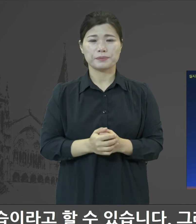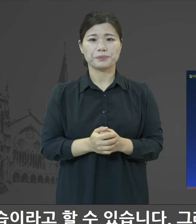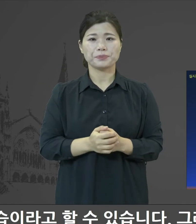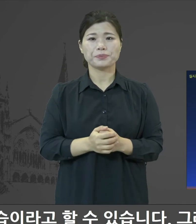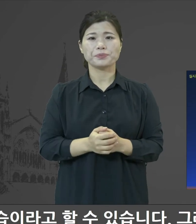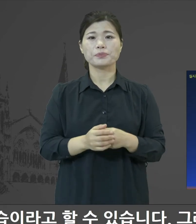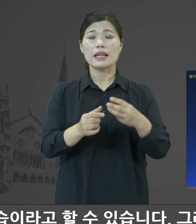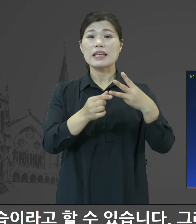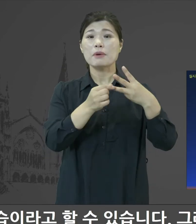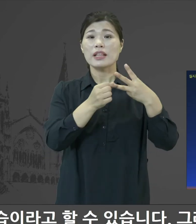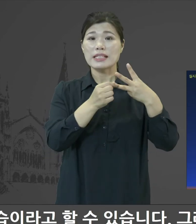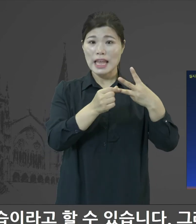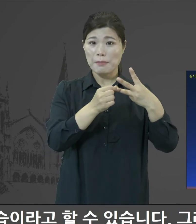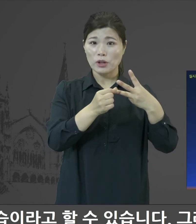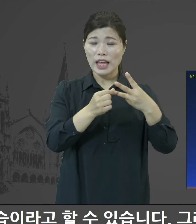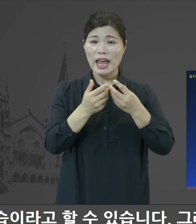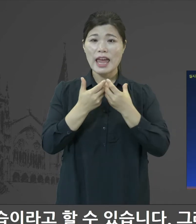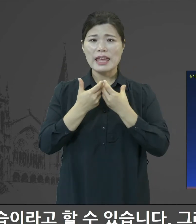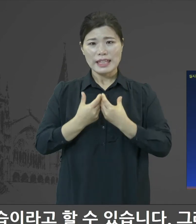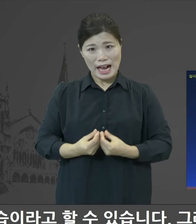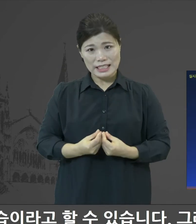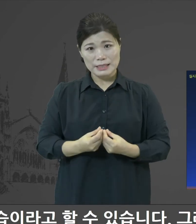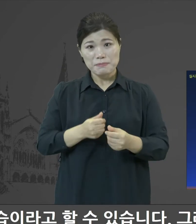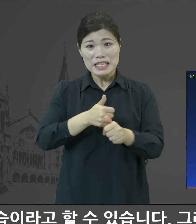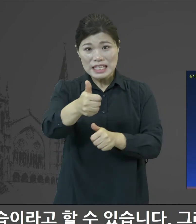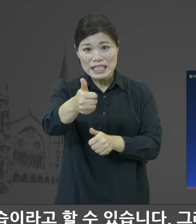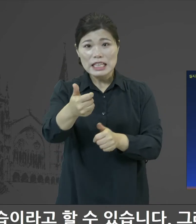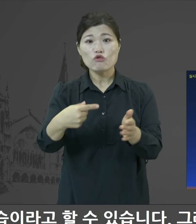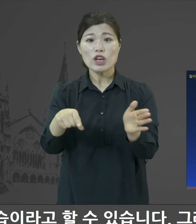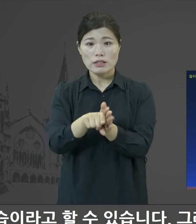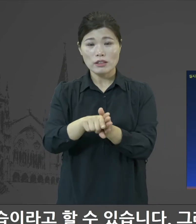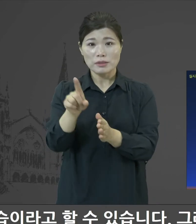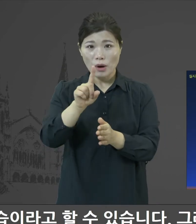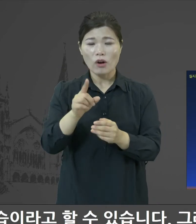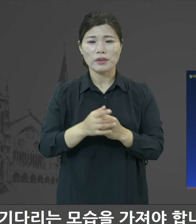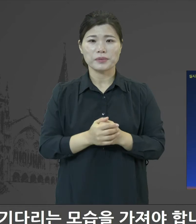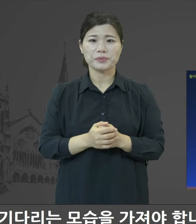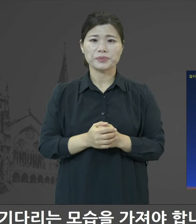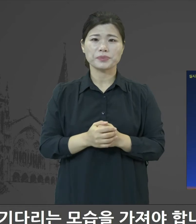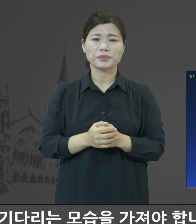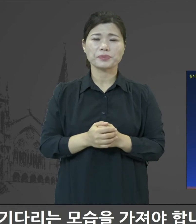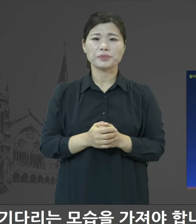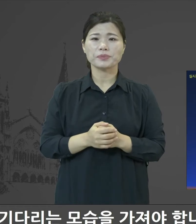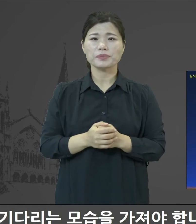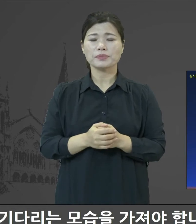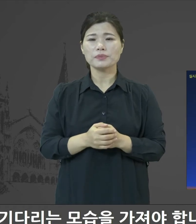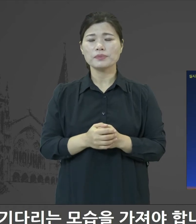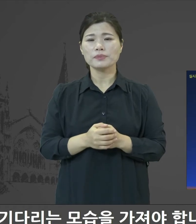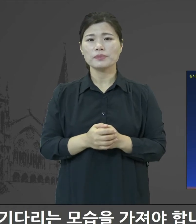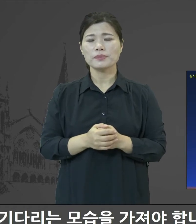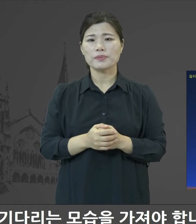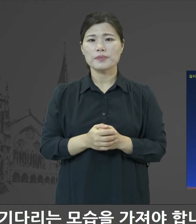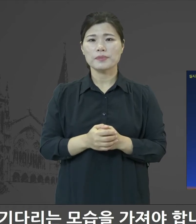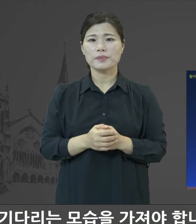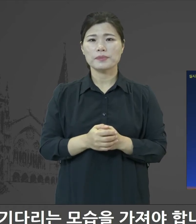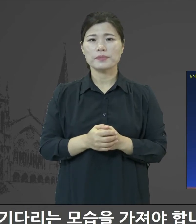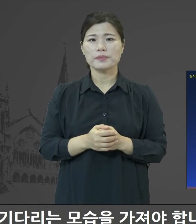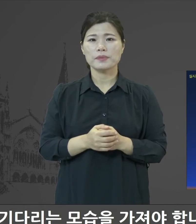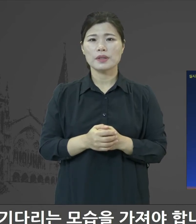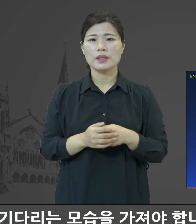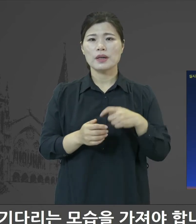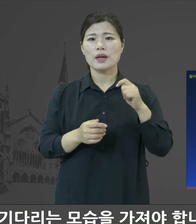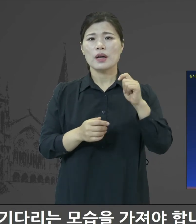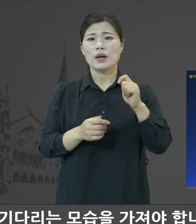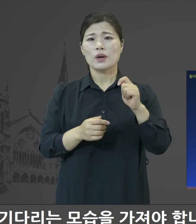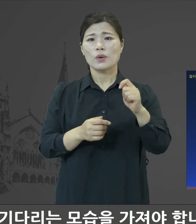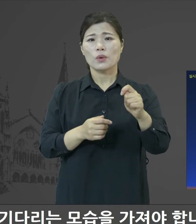이제 세 번째, 낙심을 이기려면 어떻게 하는가? 낙심의 현상은 어떤 것인가? 이번에는 고린도후서